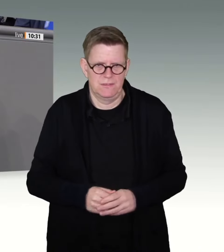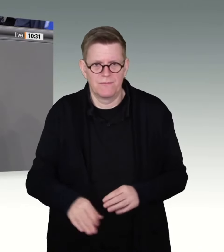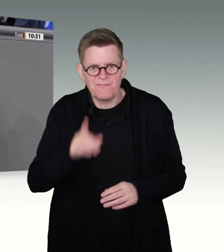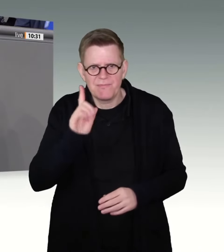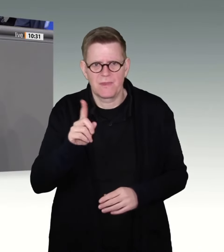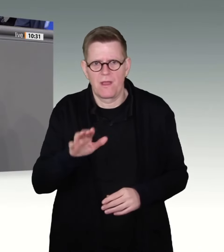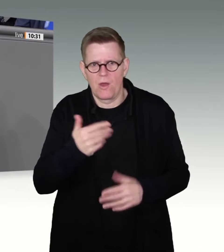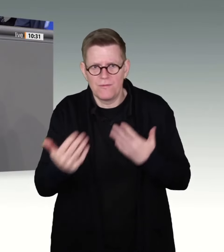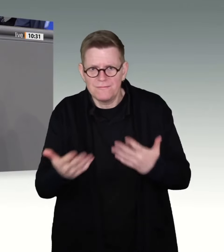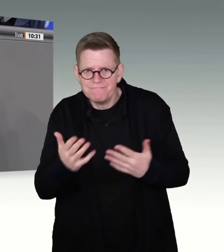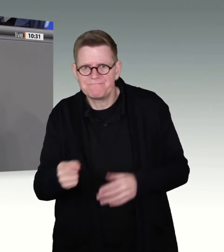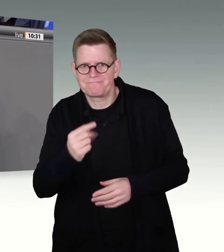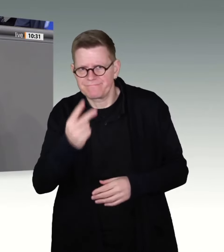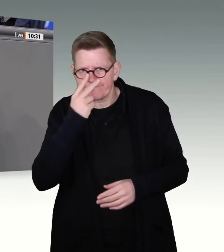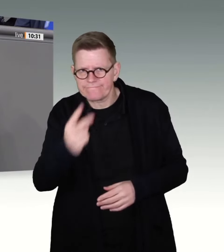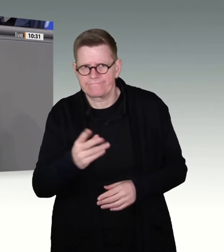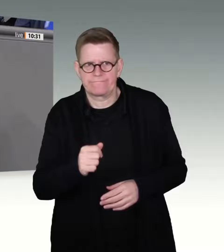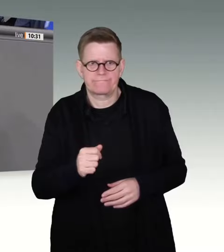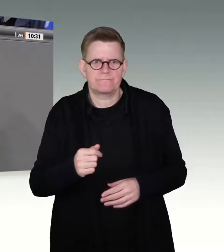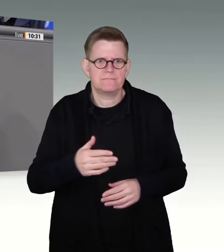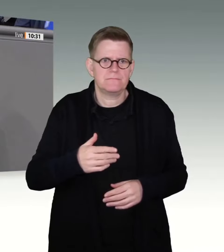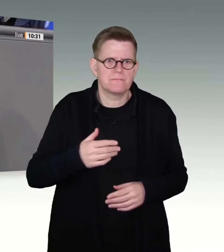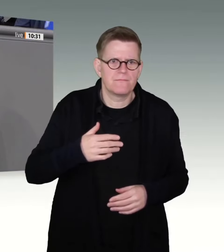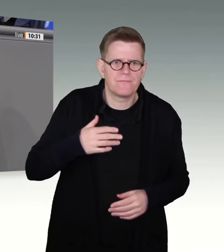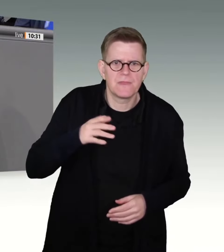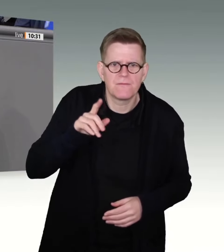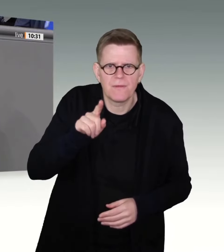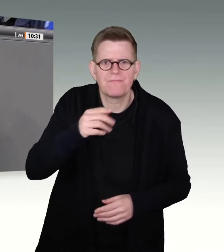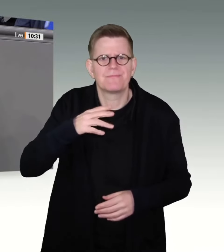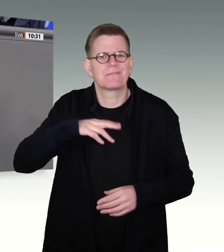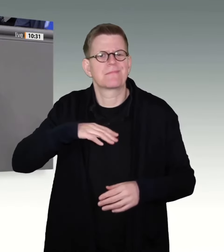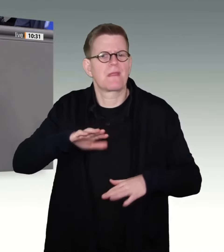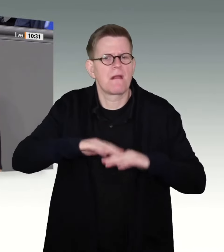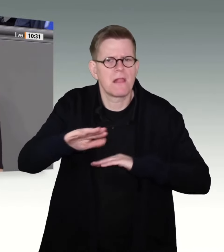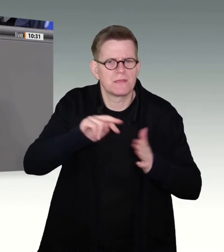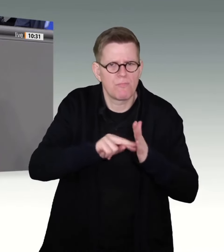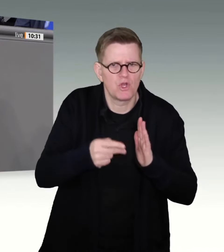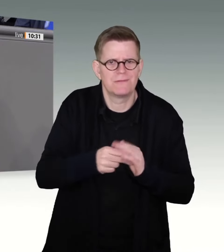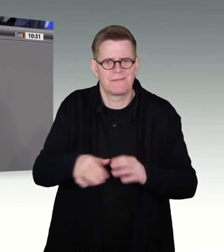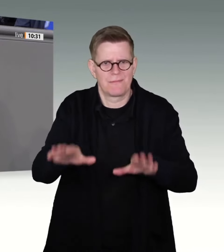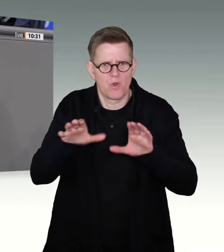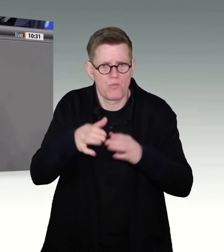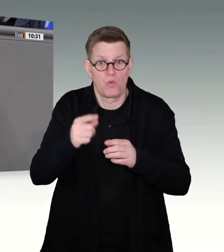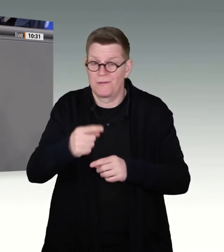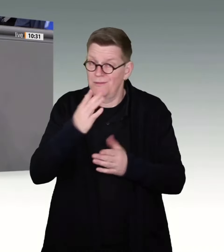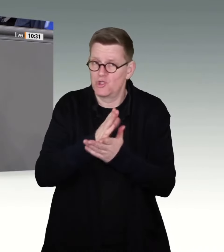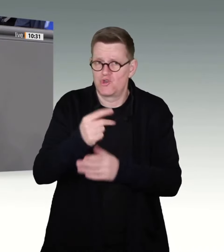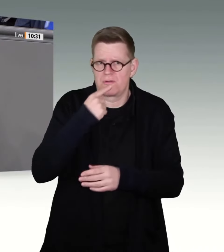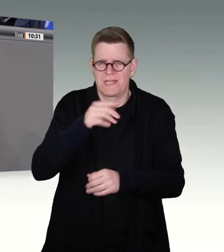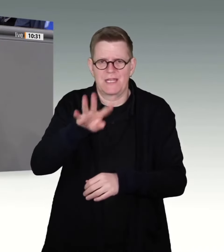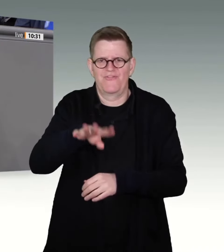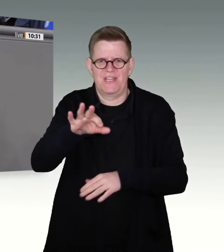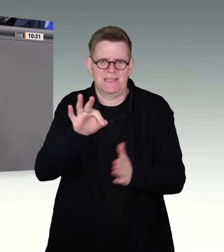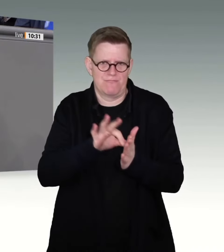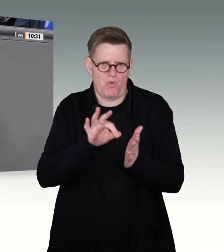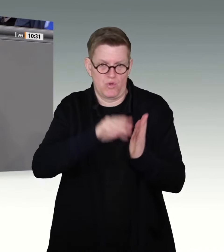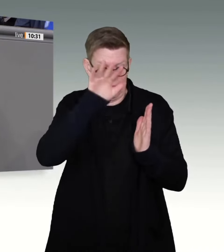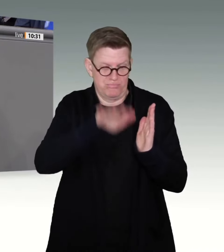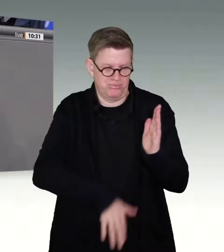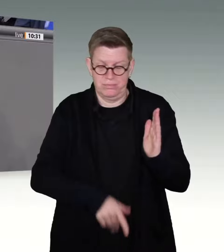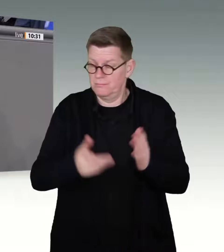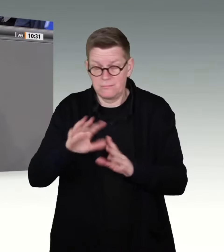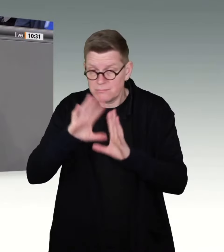weiß, wie verwoben die Bundespolitik mit Landespolitik und Kommunen ist. Und Sie haben die 14 Punkte genannt. Und überlegen Sie mal, was da alles